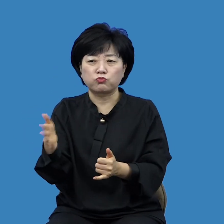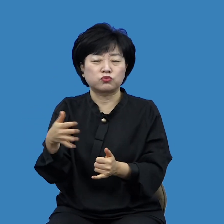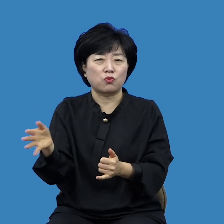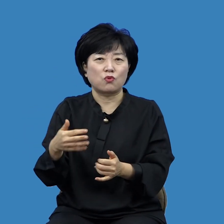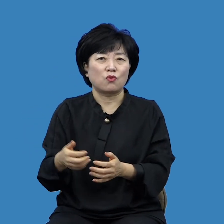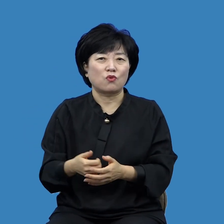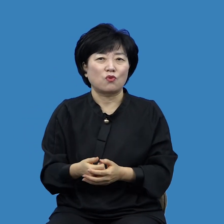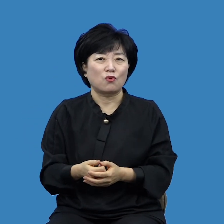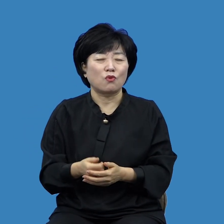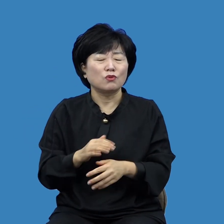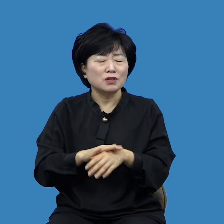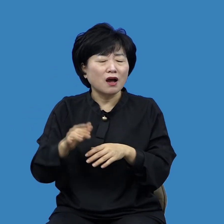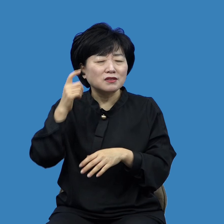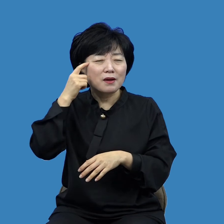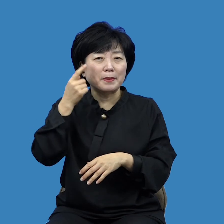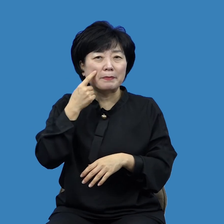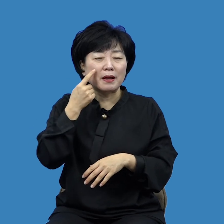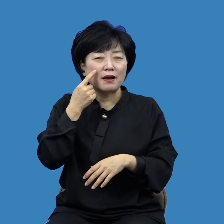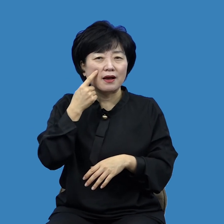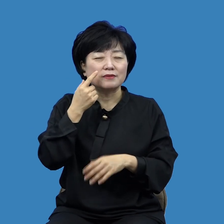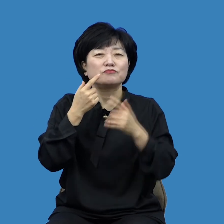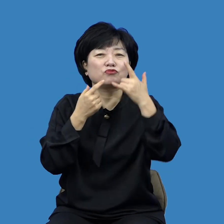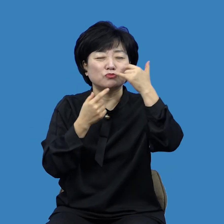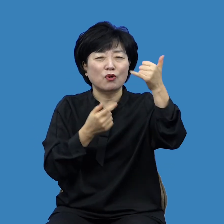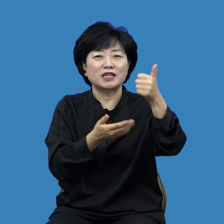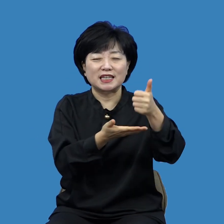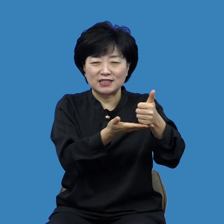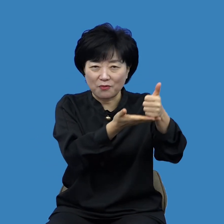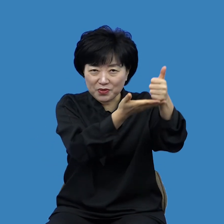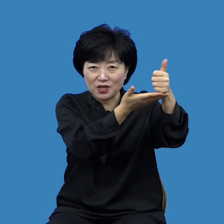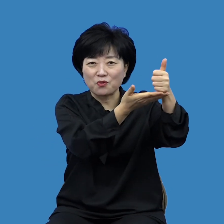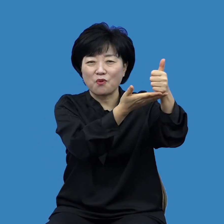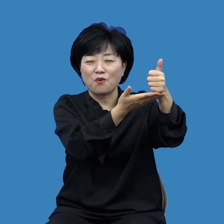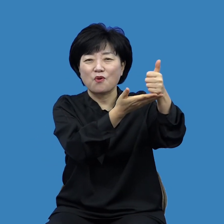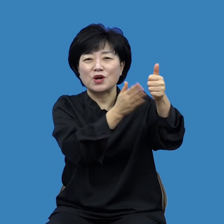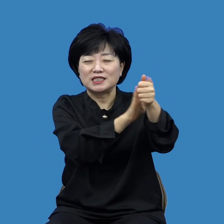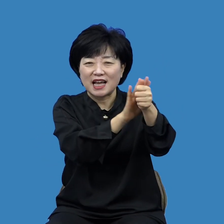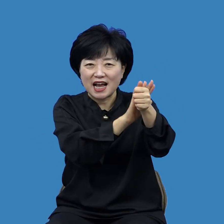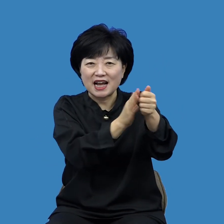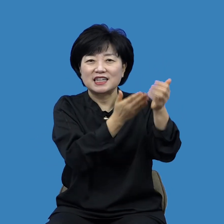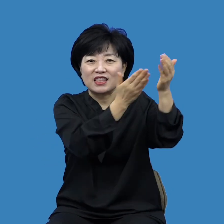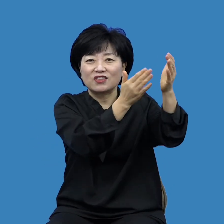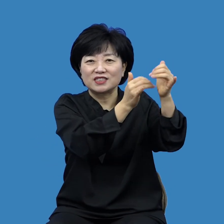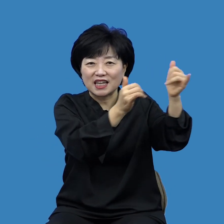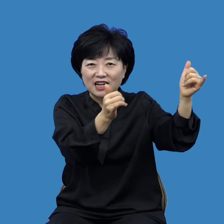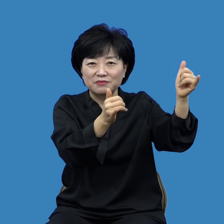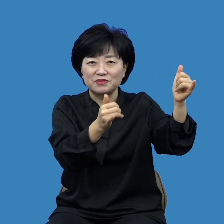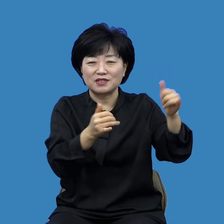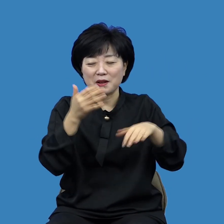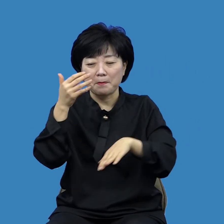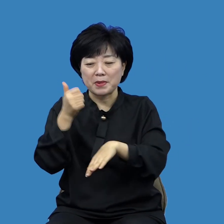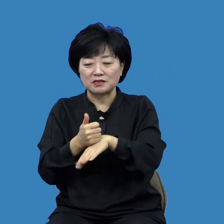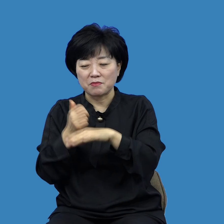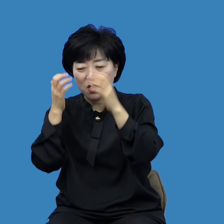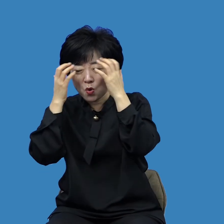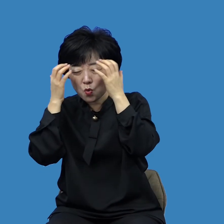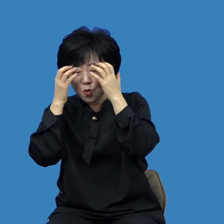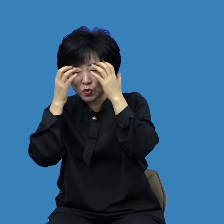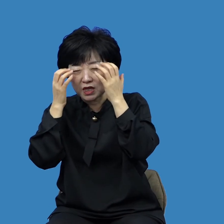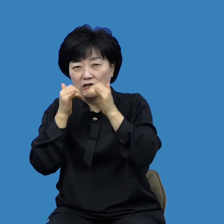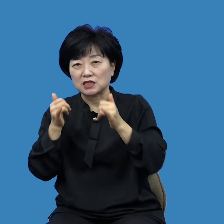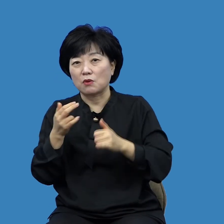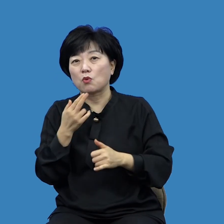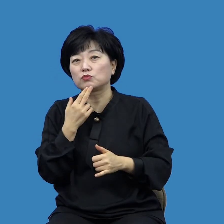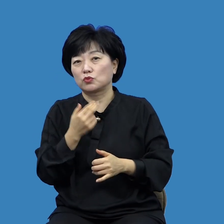잘 생각해 보세요 여러분. 이 부모를 정말 잘 섬기고 부모에게 효도했던 사람 치고요, 말년에 고생하는 사람을 거의 못